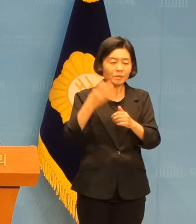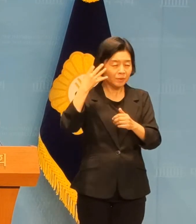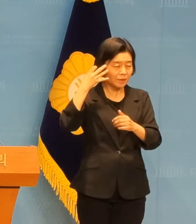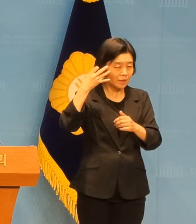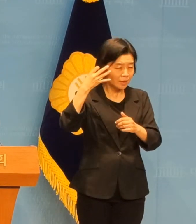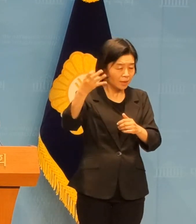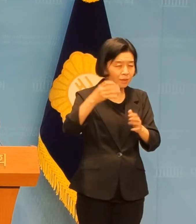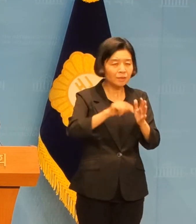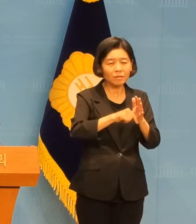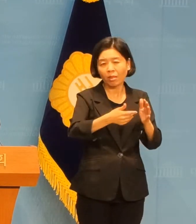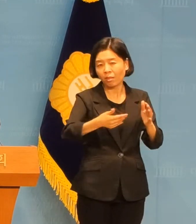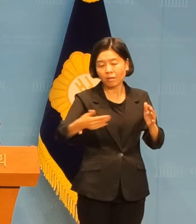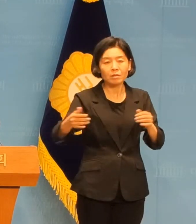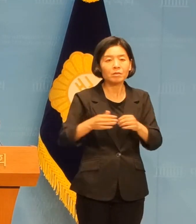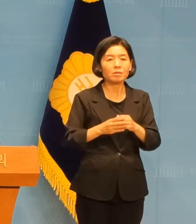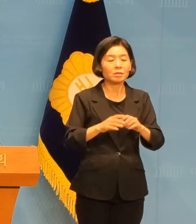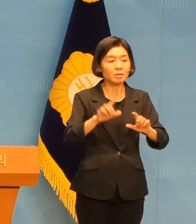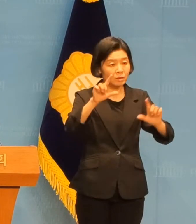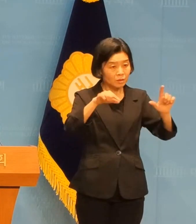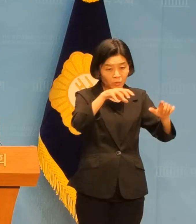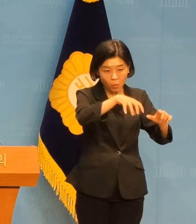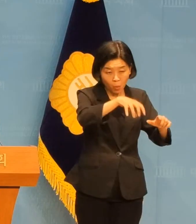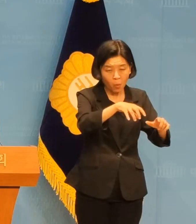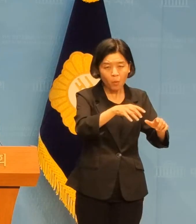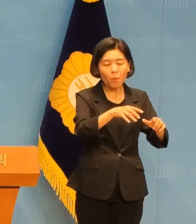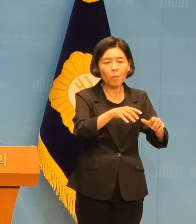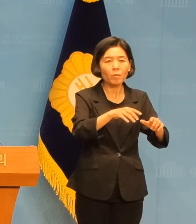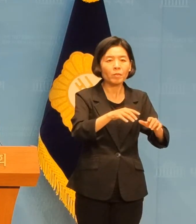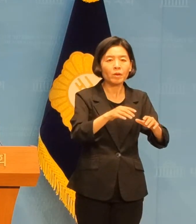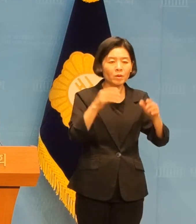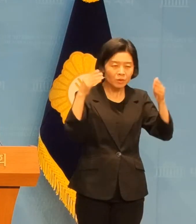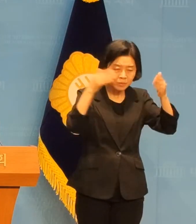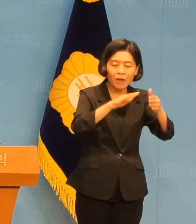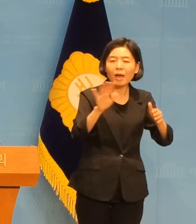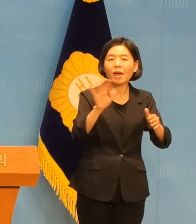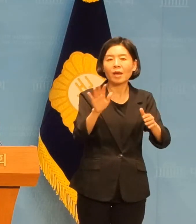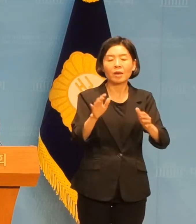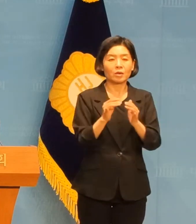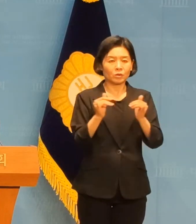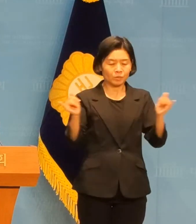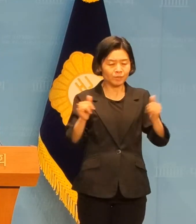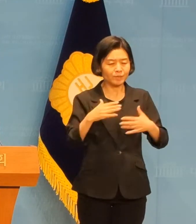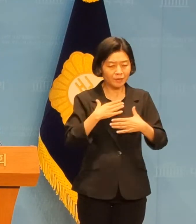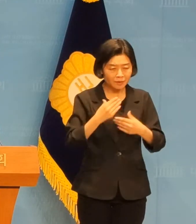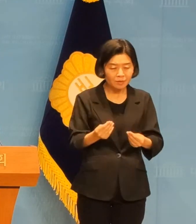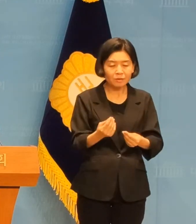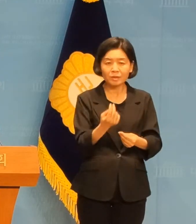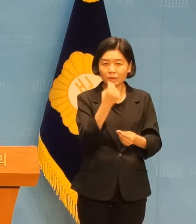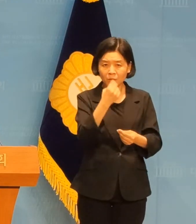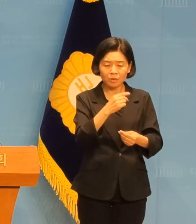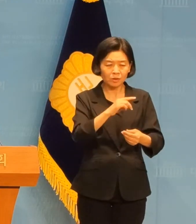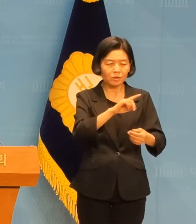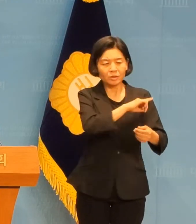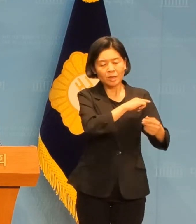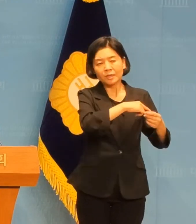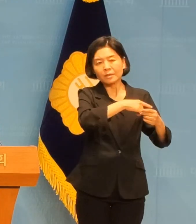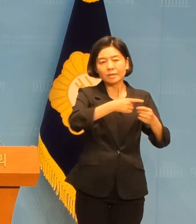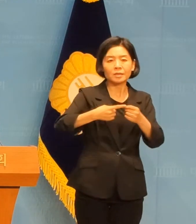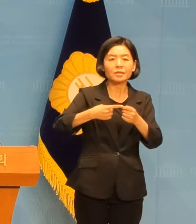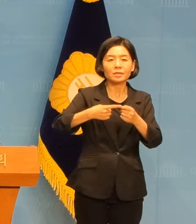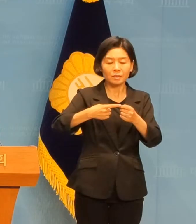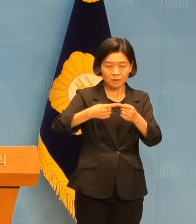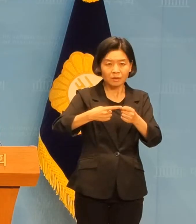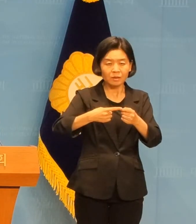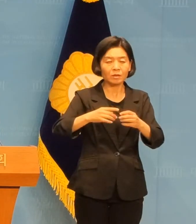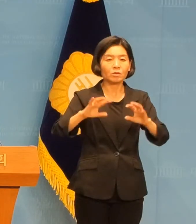대통령이 현장을 외면한 행보를 보인 것은 국민의 안전과 생명을 최우선해야 할